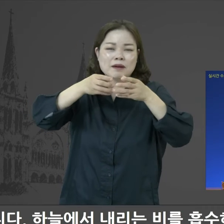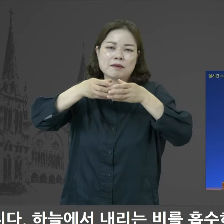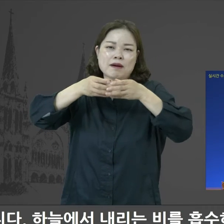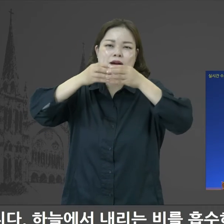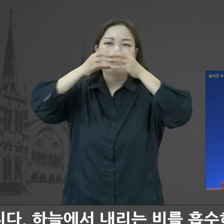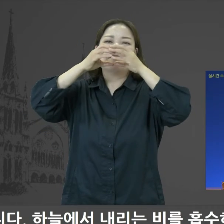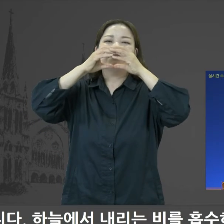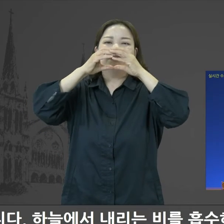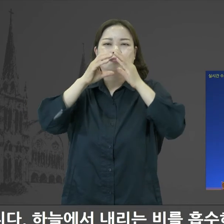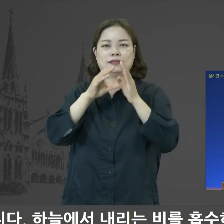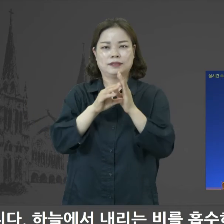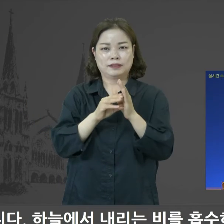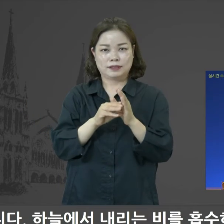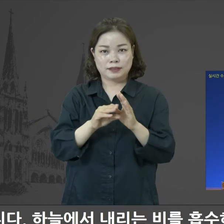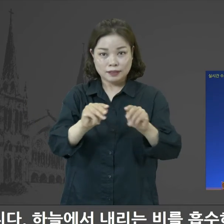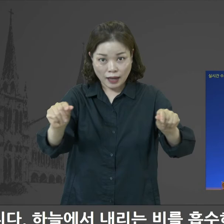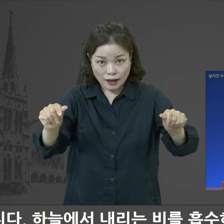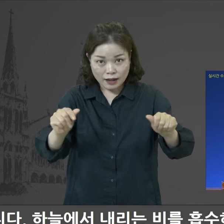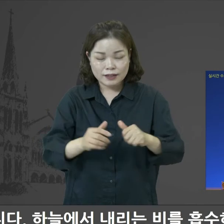땅입니다.